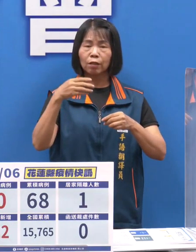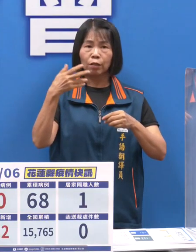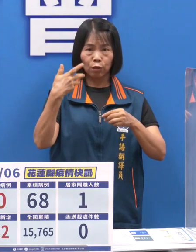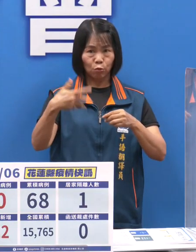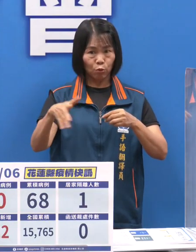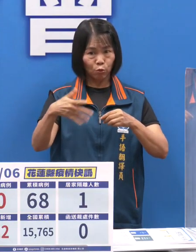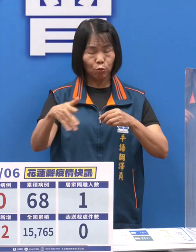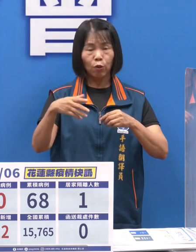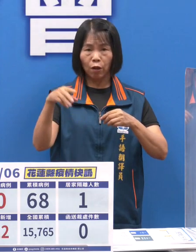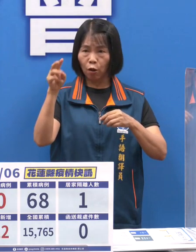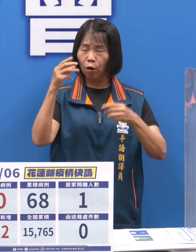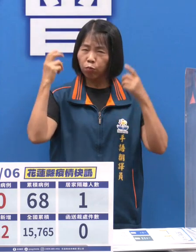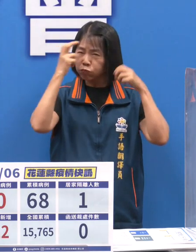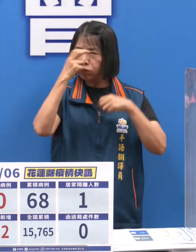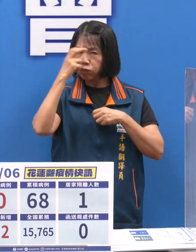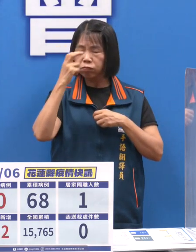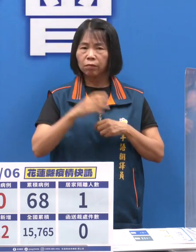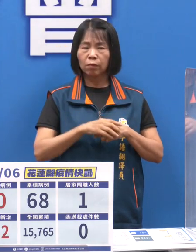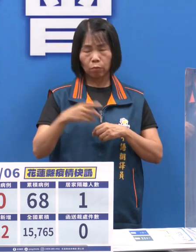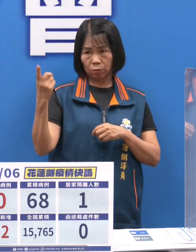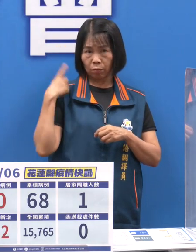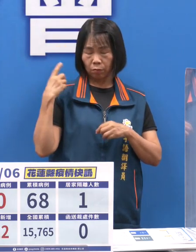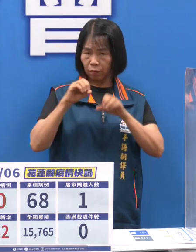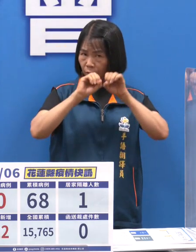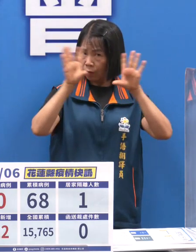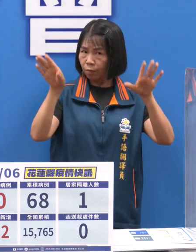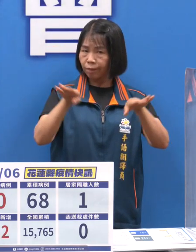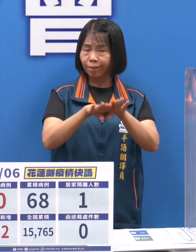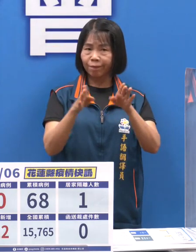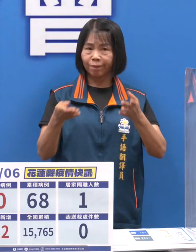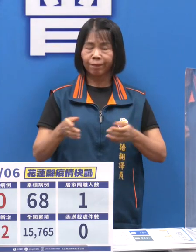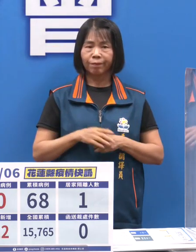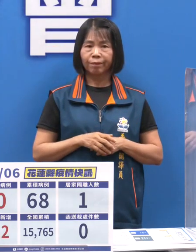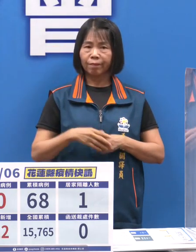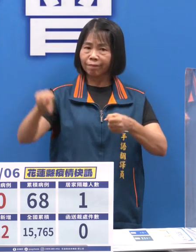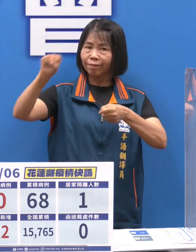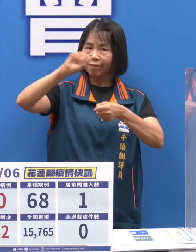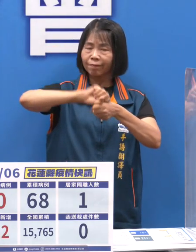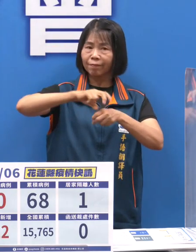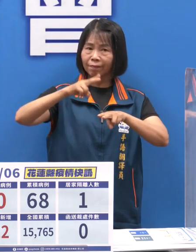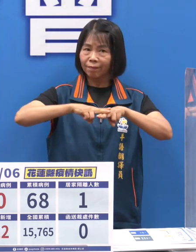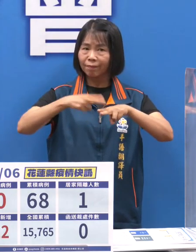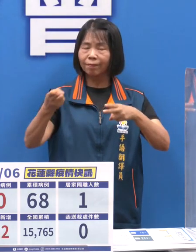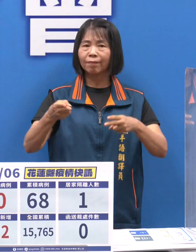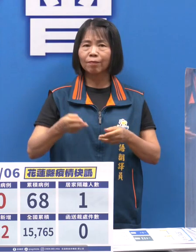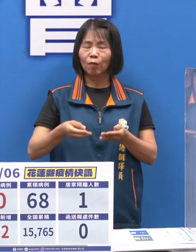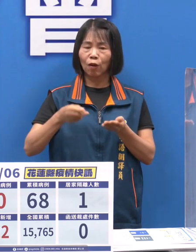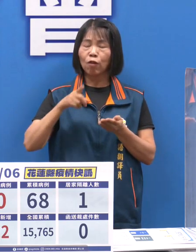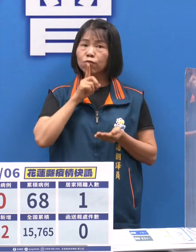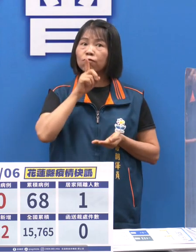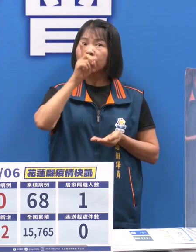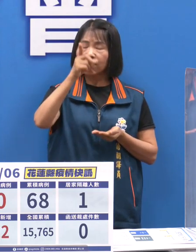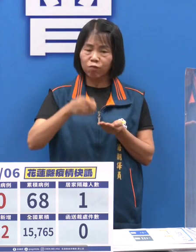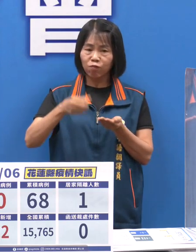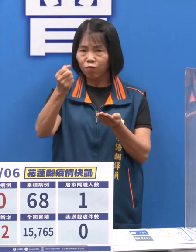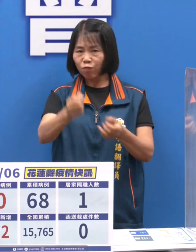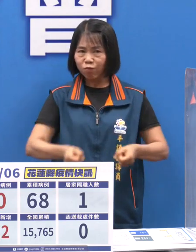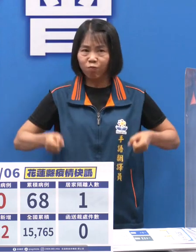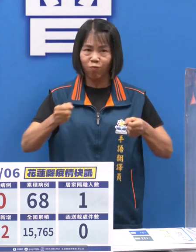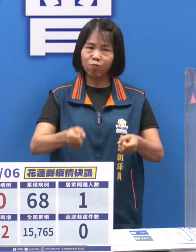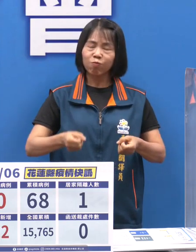啊，从昨天我们公告开始增加开放独木舟立式划